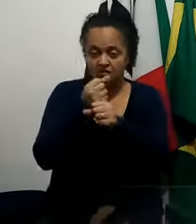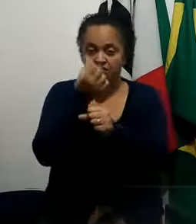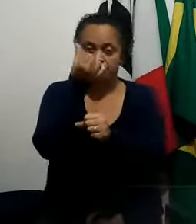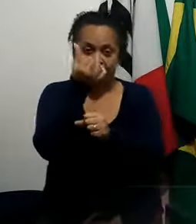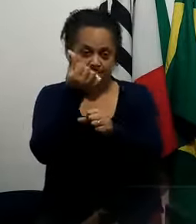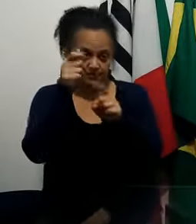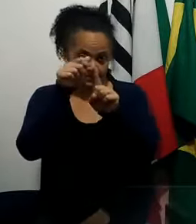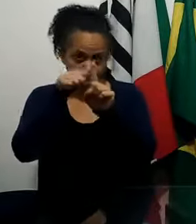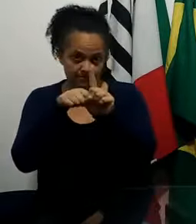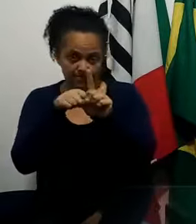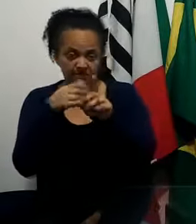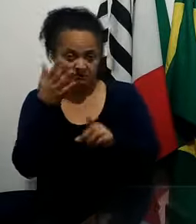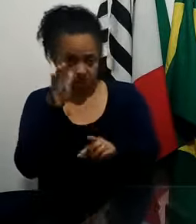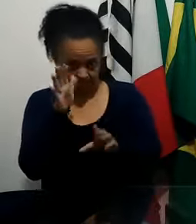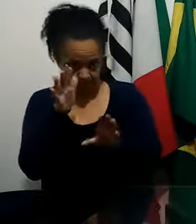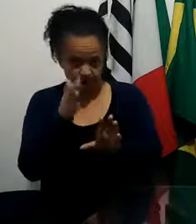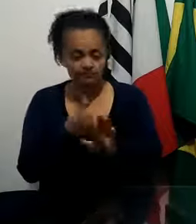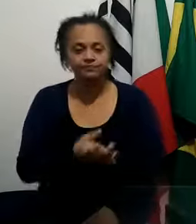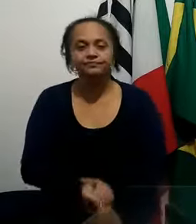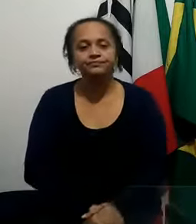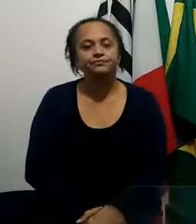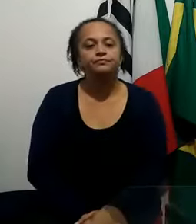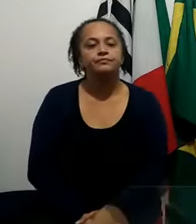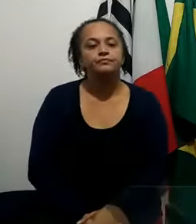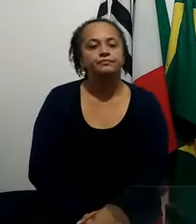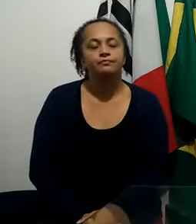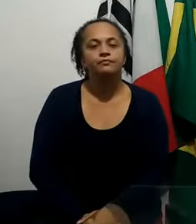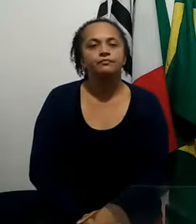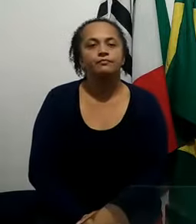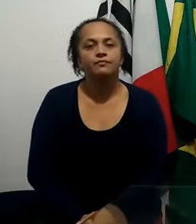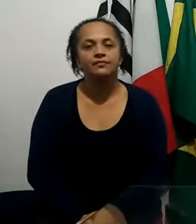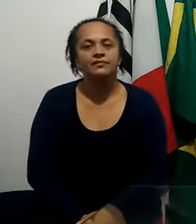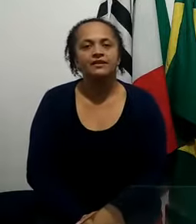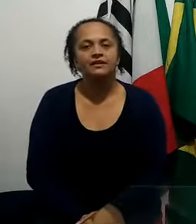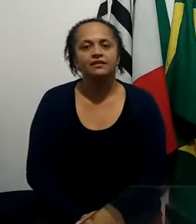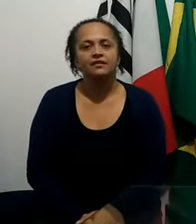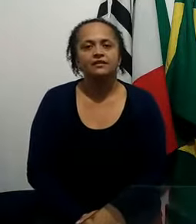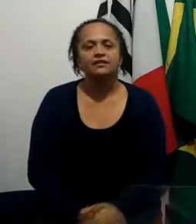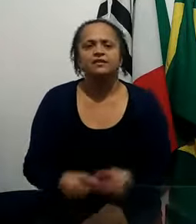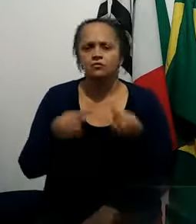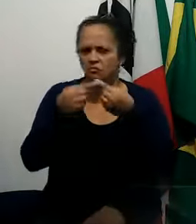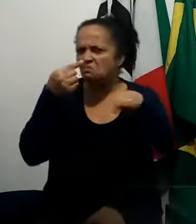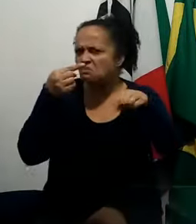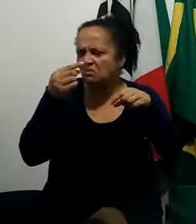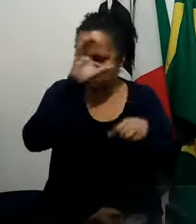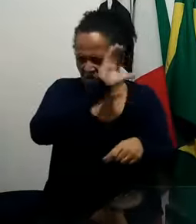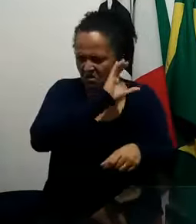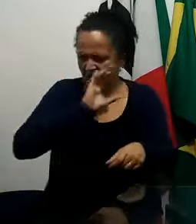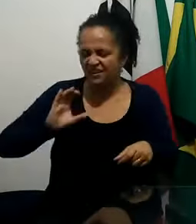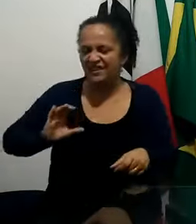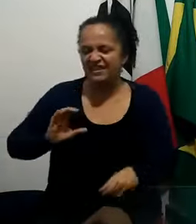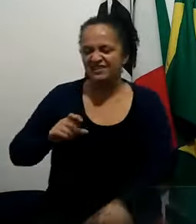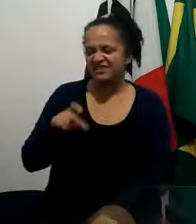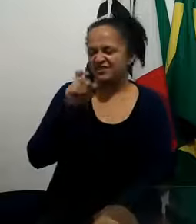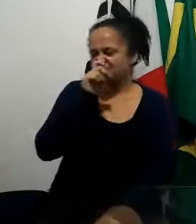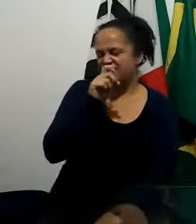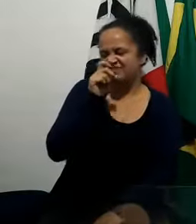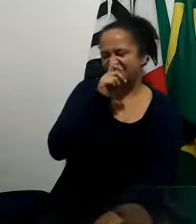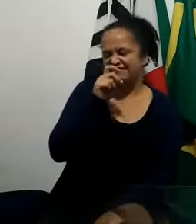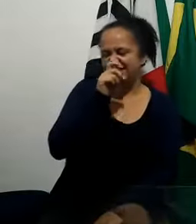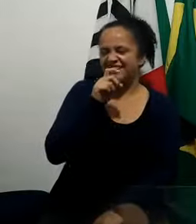3 anos e meio, a metade desses 7 anos, ele vai enganar muitos, vai operar